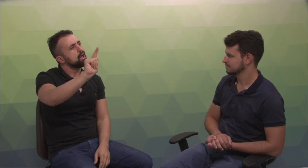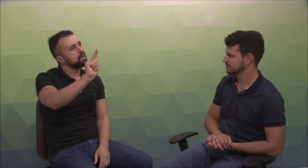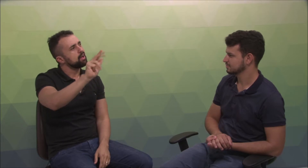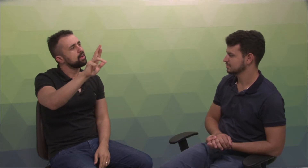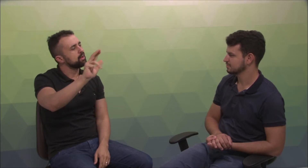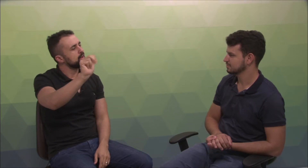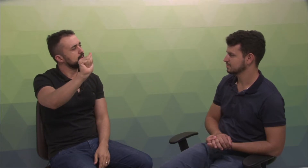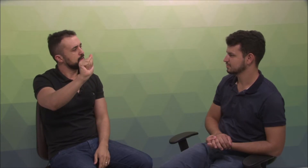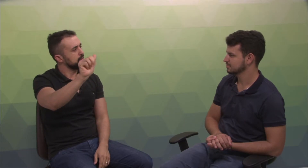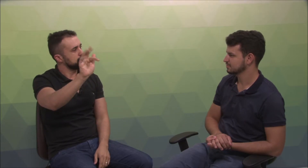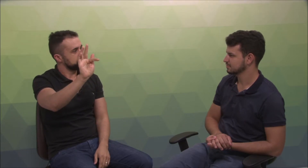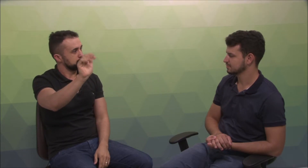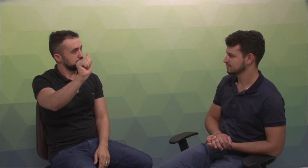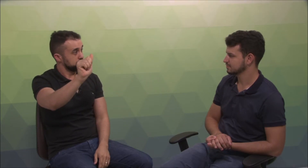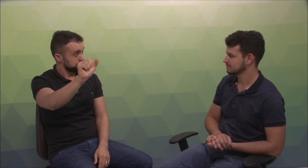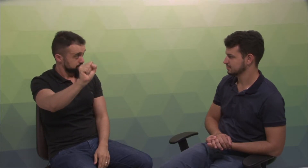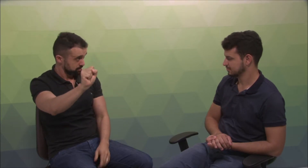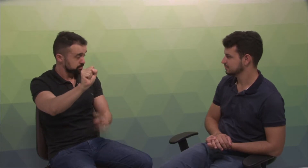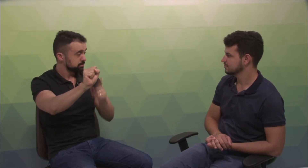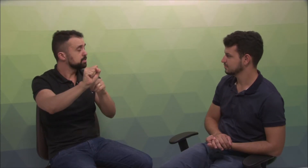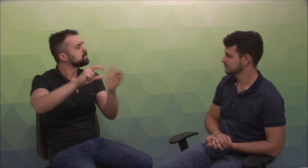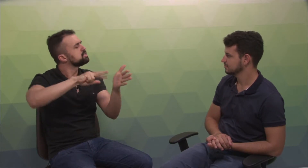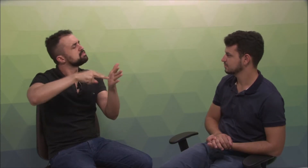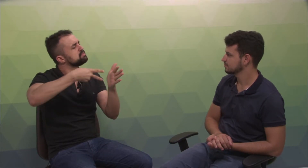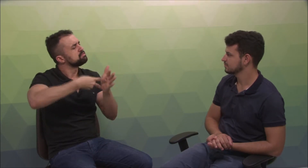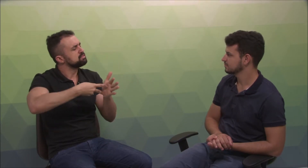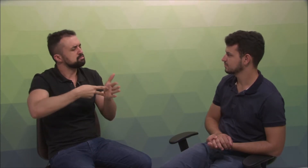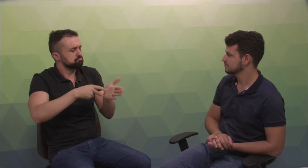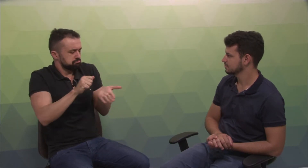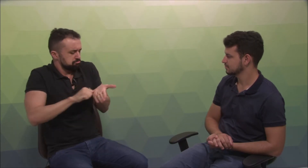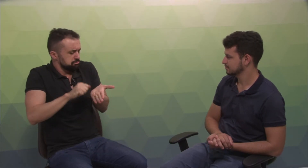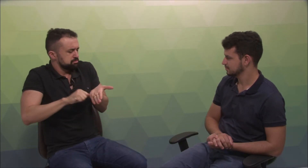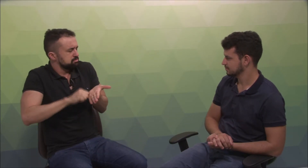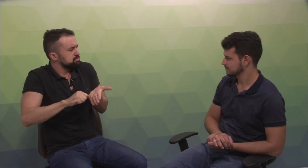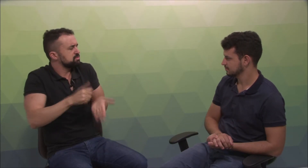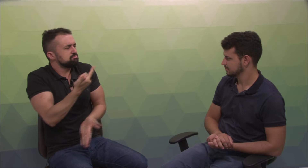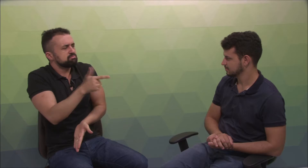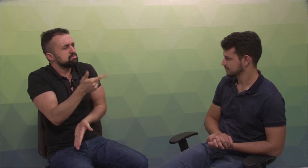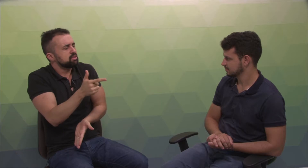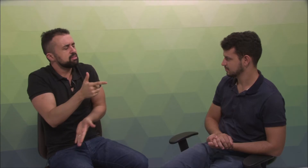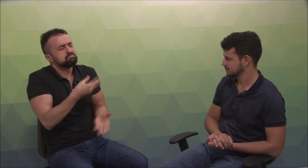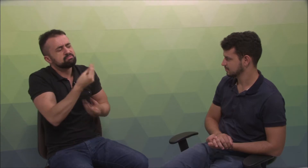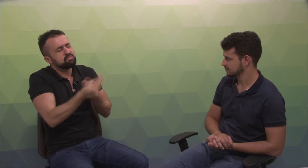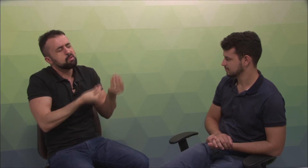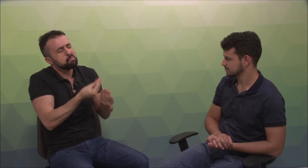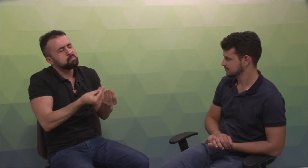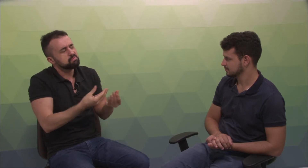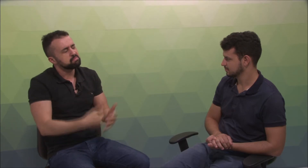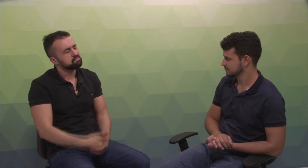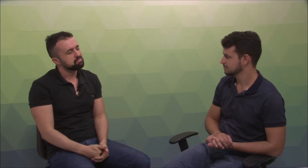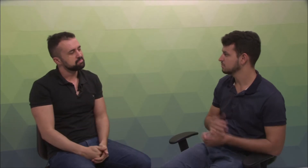As línguas de sinais são ágrafas. Quer dizer, não possuem escrita,